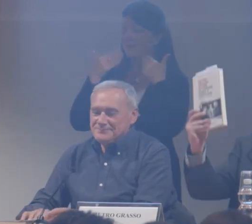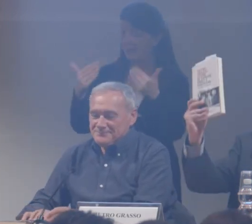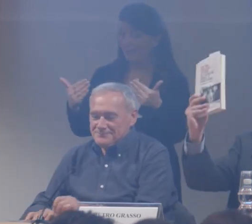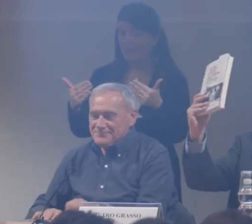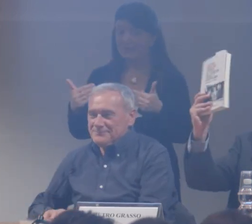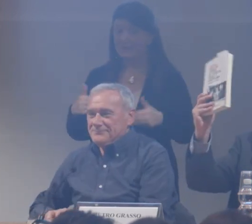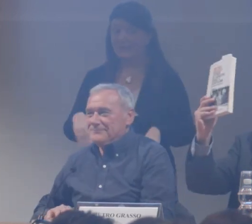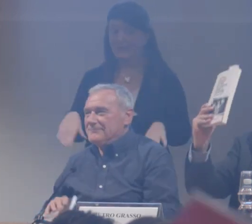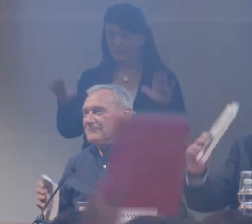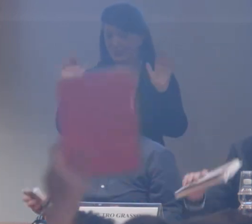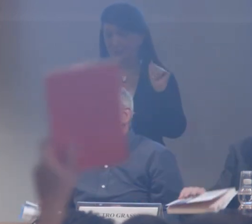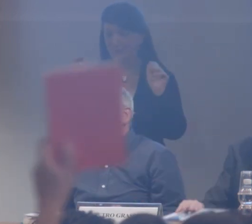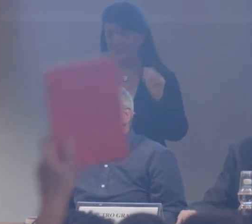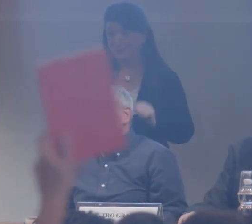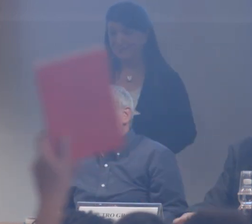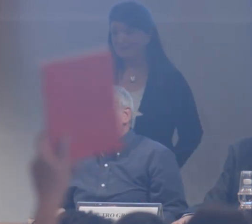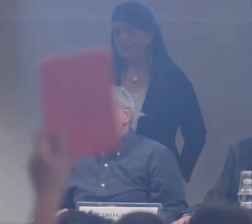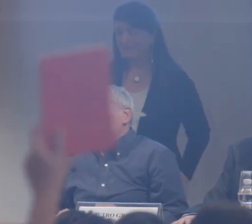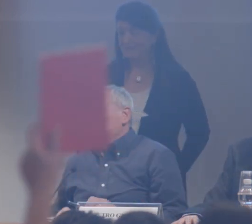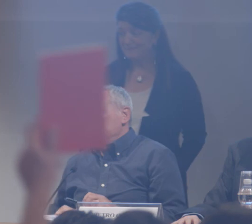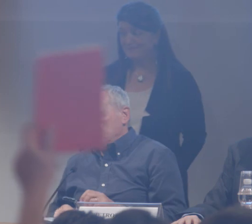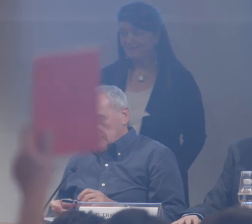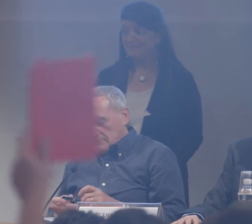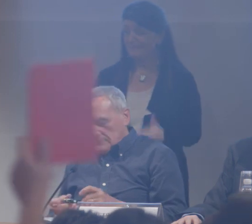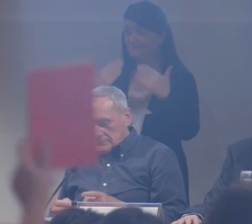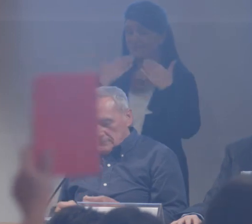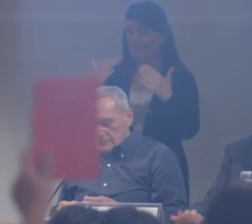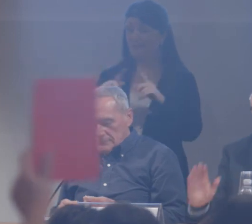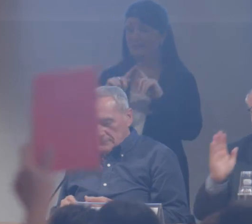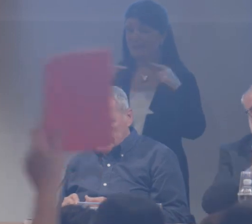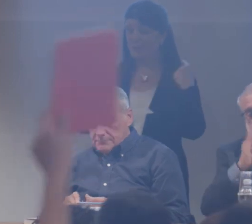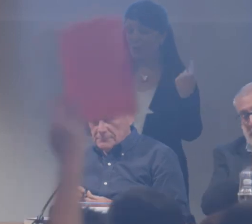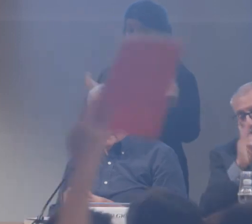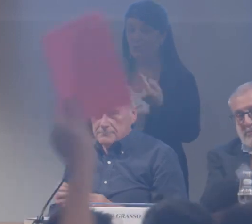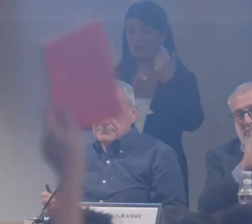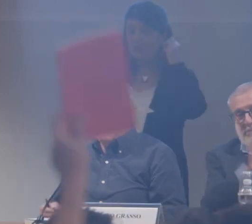Vi lascio alla lettura del libro e grazie ancora per essere stati qui.